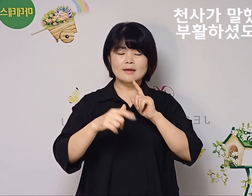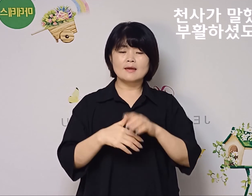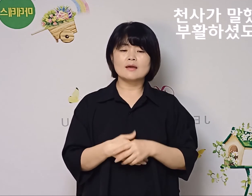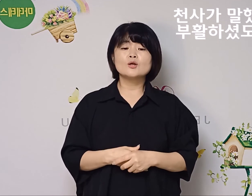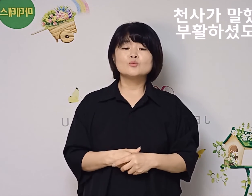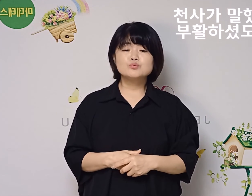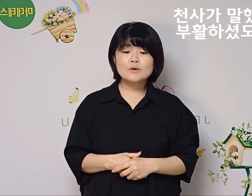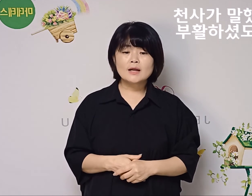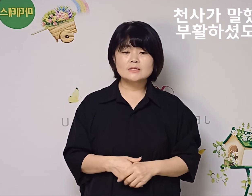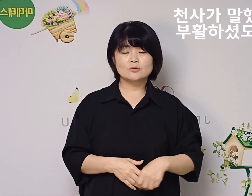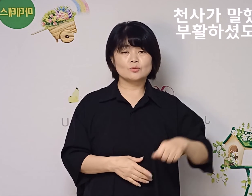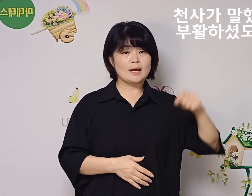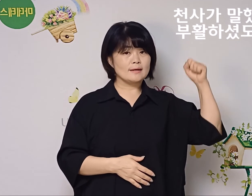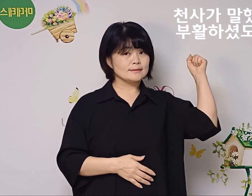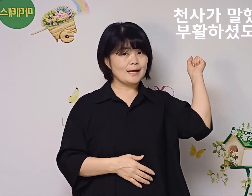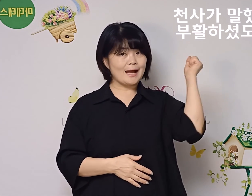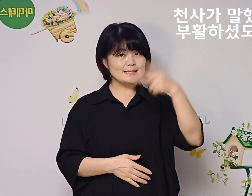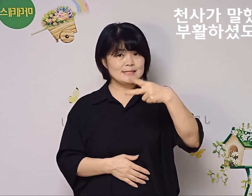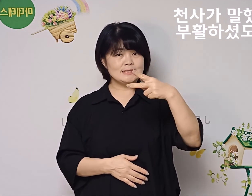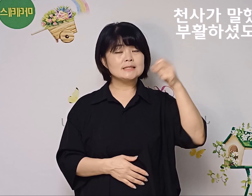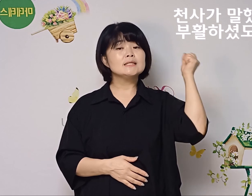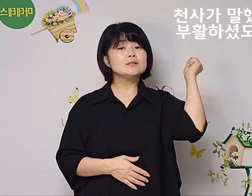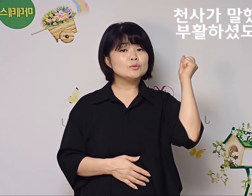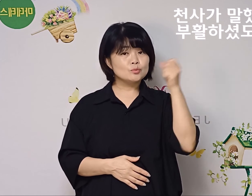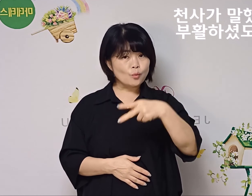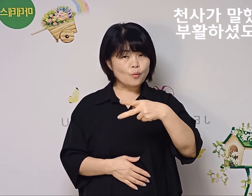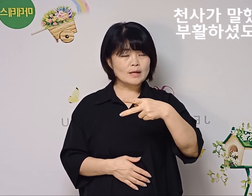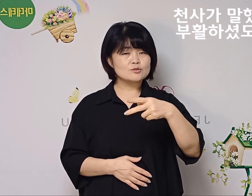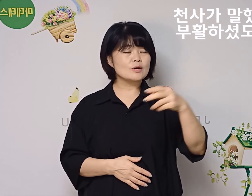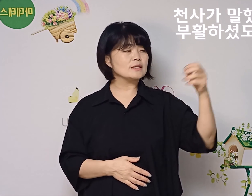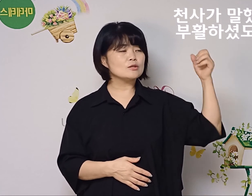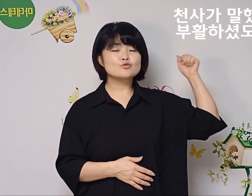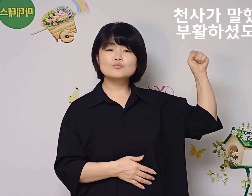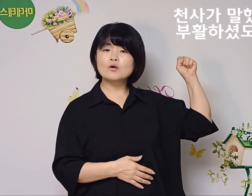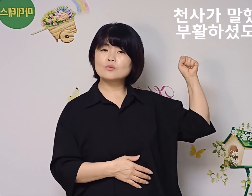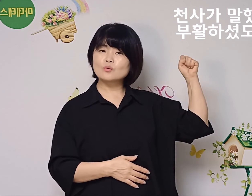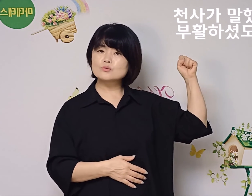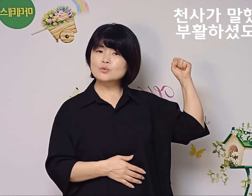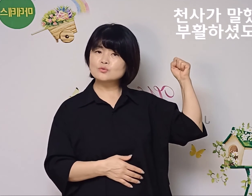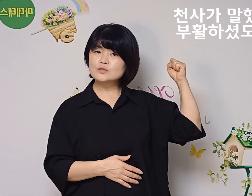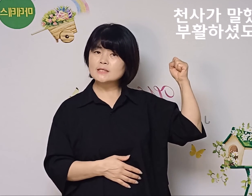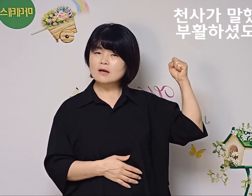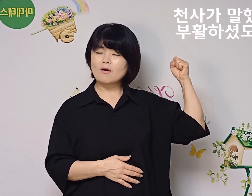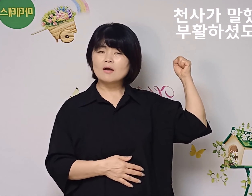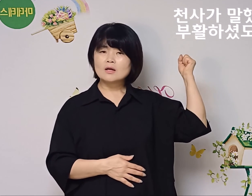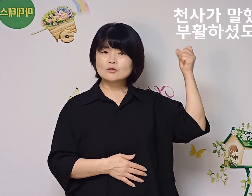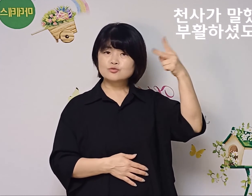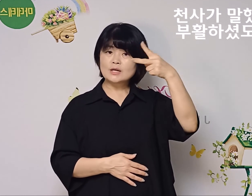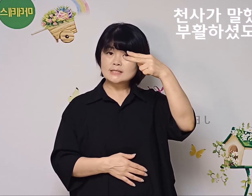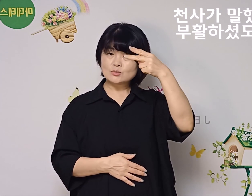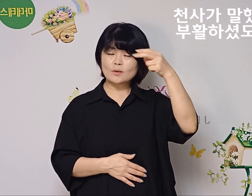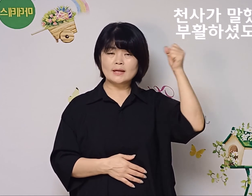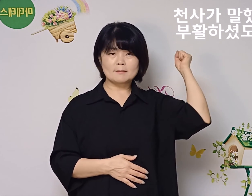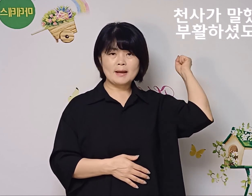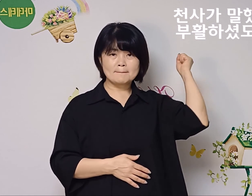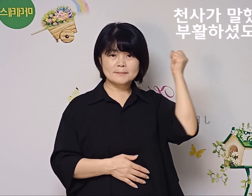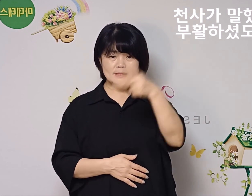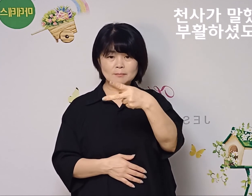말했네. 부활하셨도다. 다시 또라는 수인데 주먹을 오른손 뒤에서 두 가지 손가락만 쫙